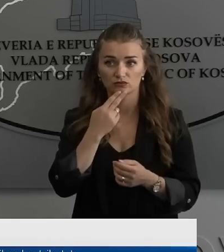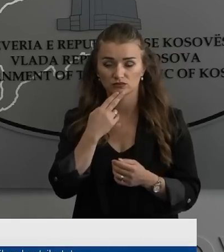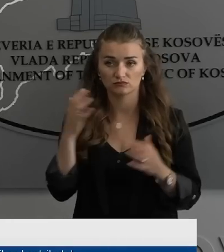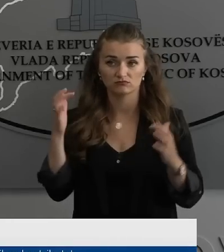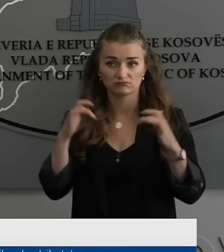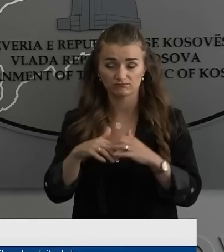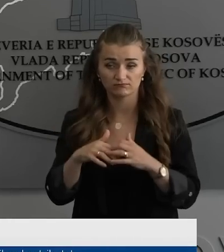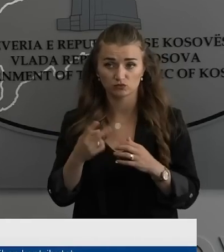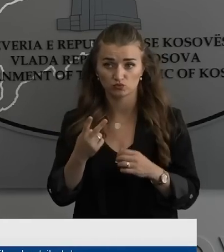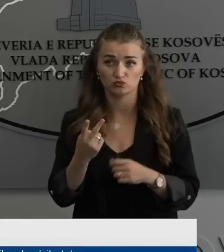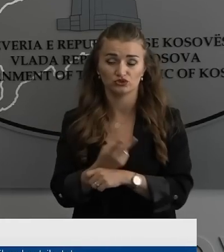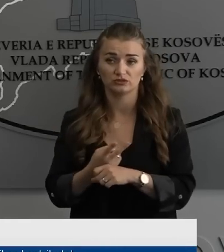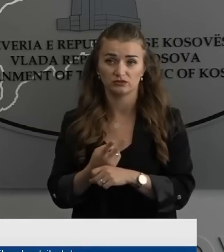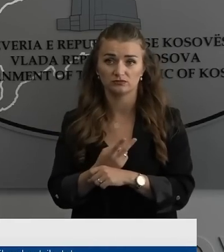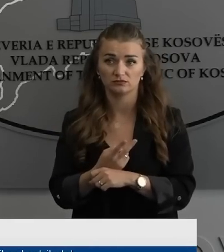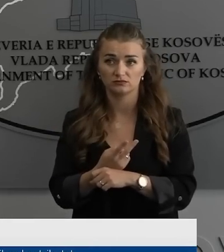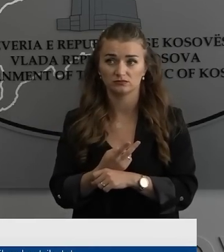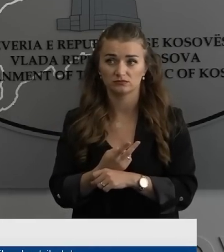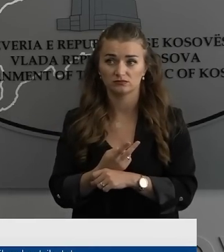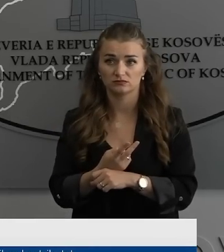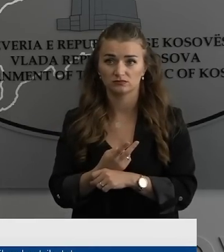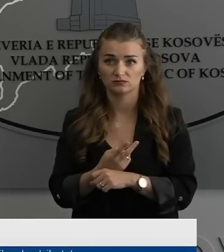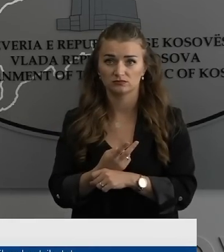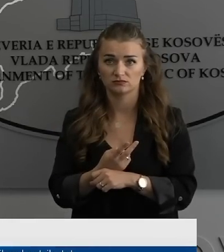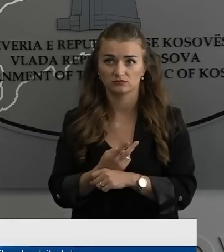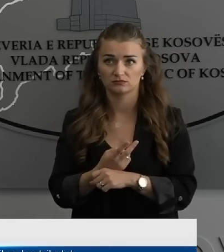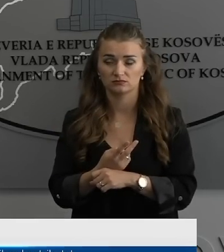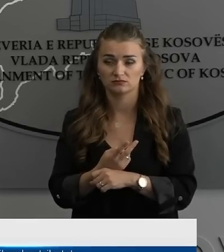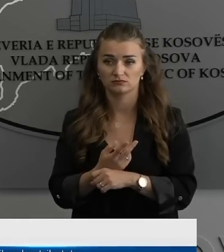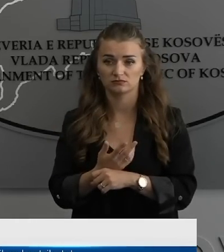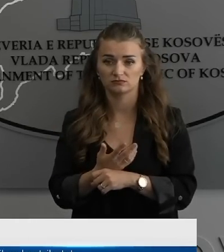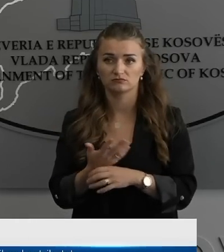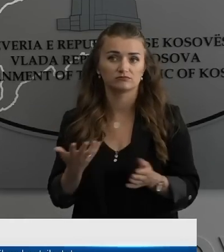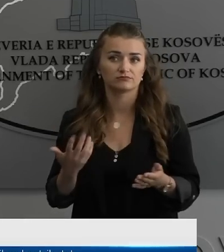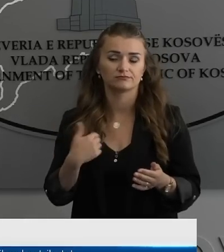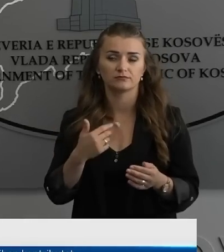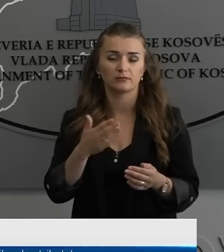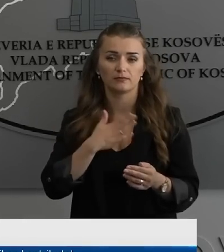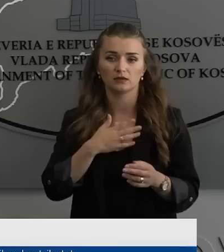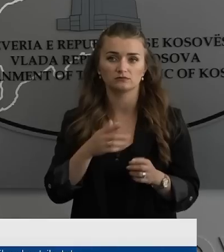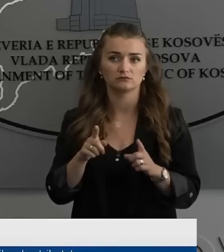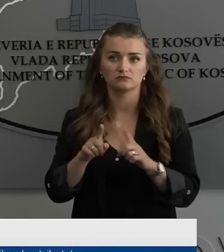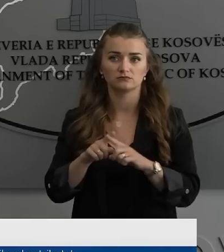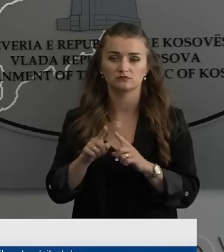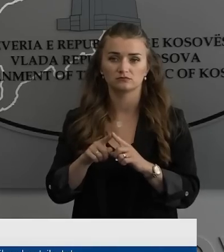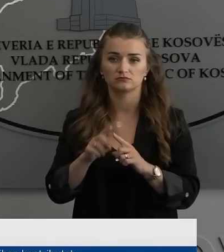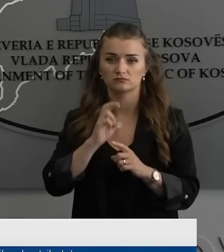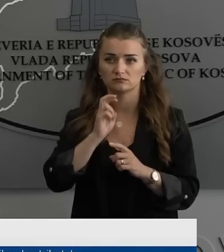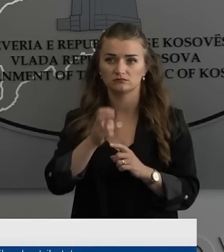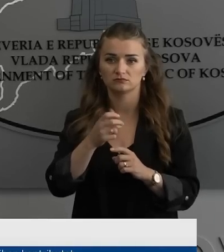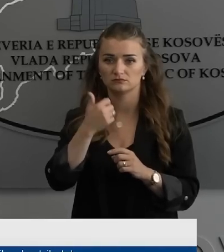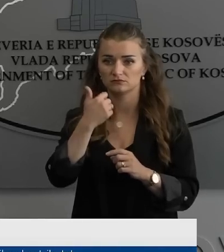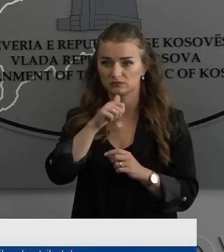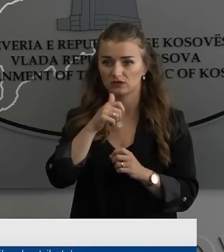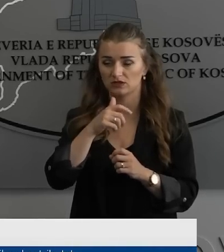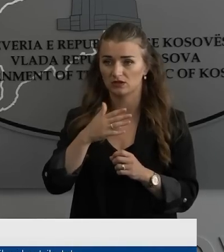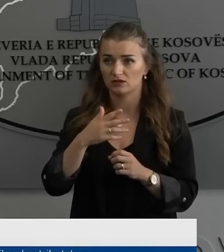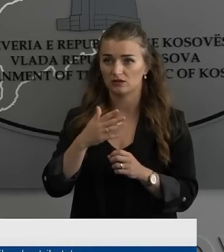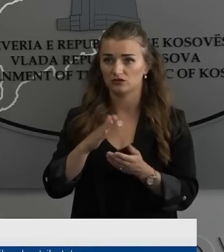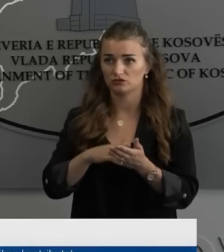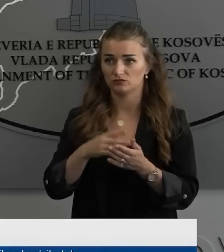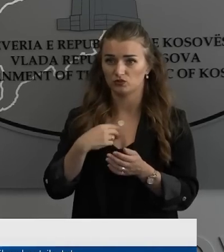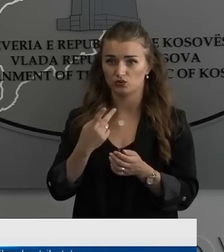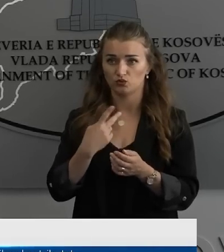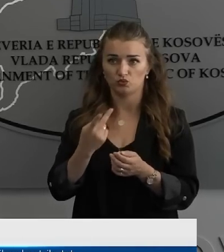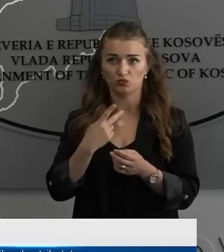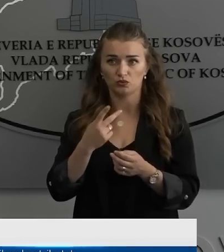atëherë unë ngelem tek qëndrimi që ja kam thënë se për takimet të ne të dyve ne